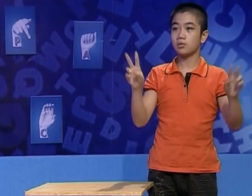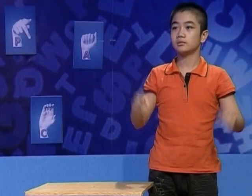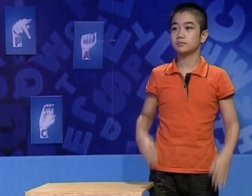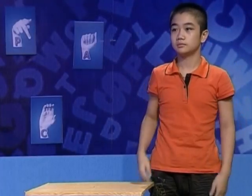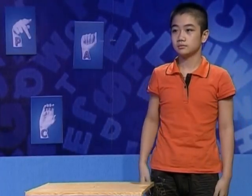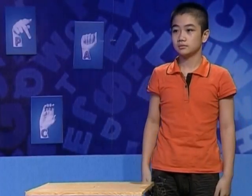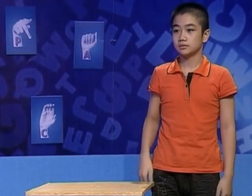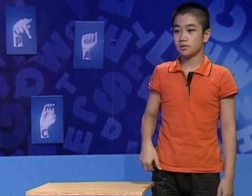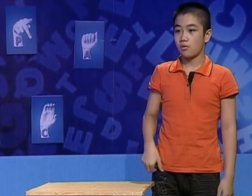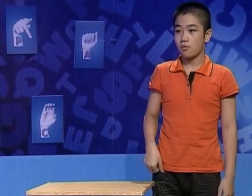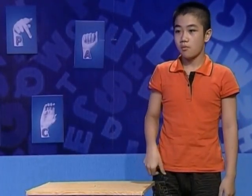À, bạn còn nhớ được ký hiệu quần Âu.